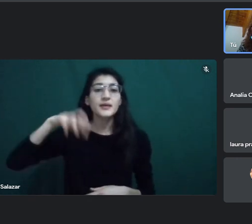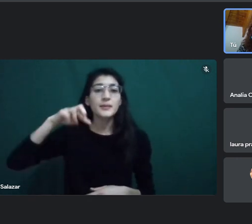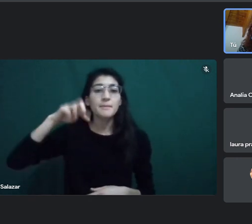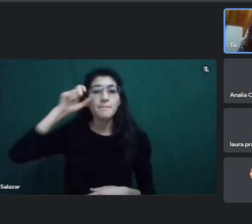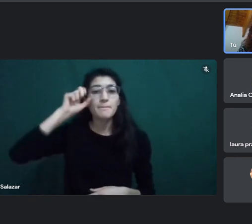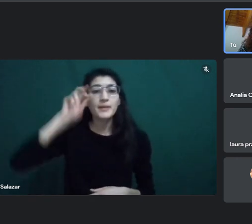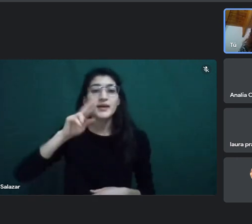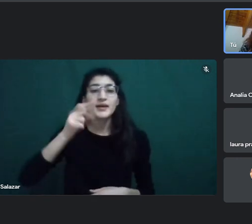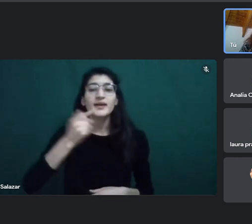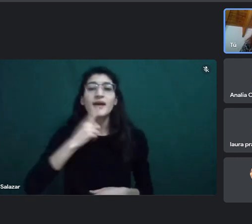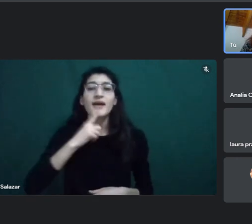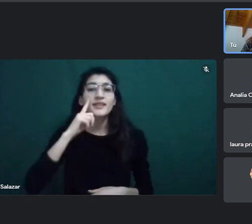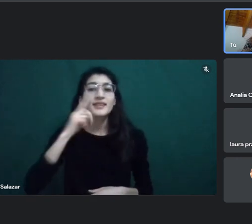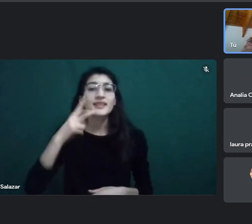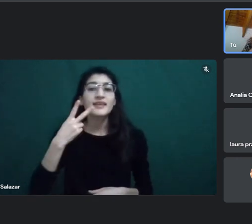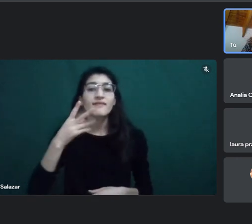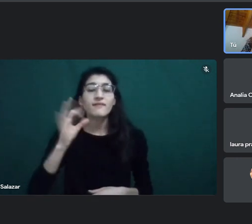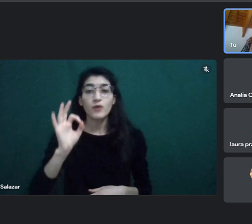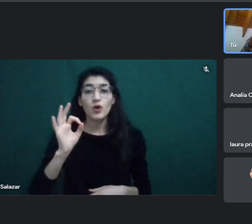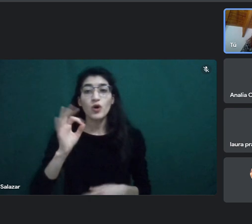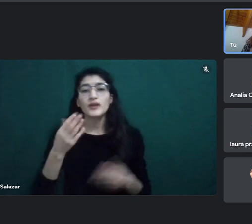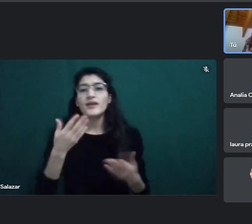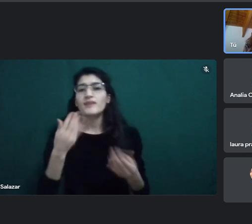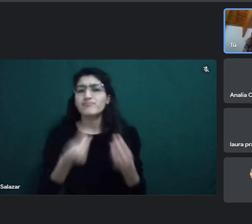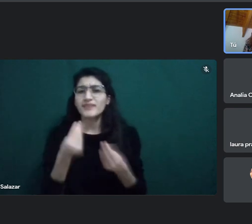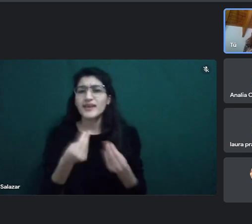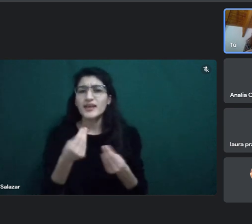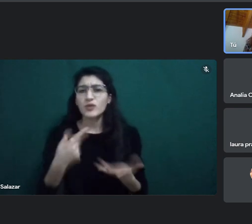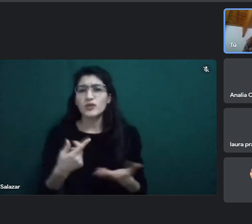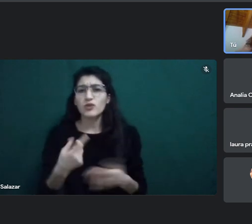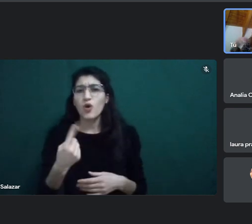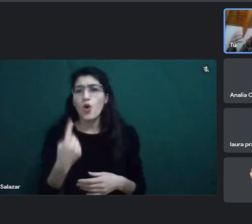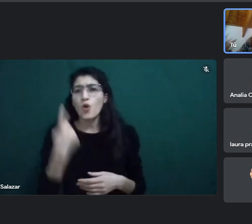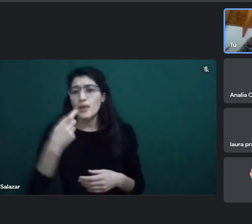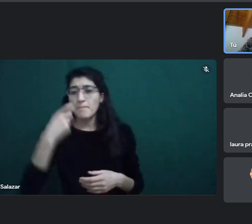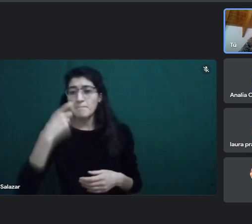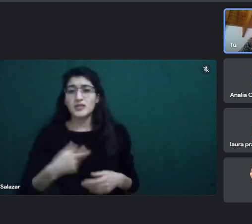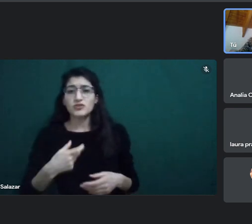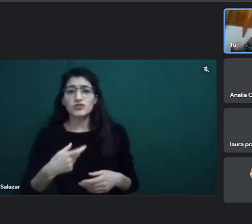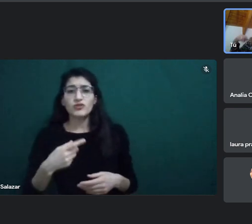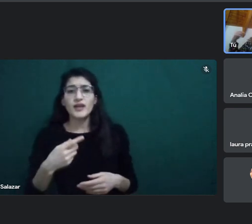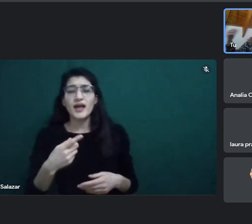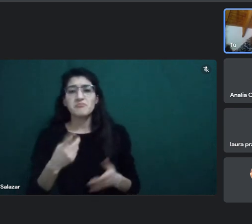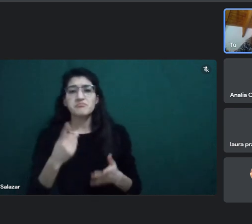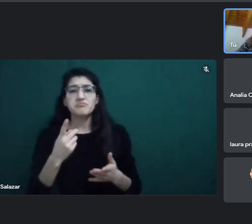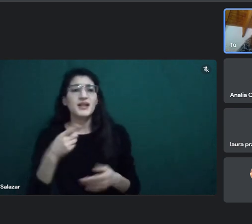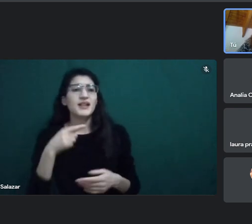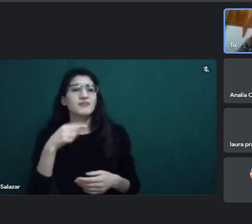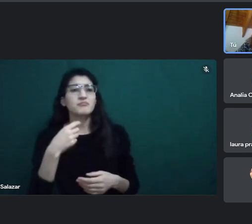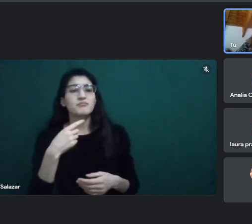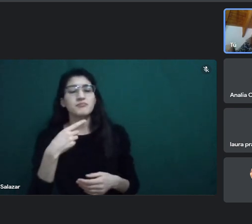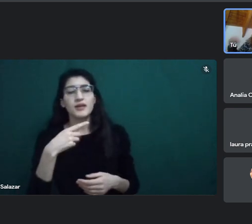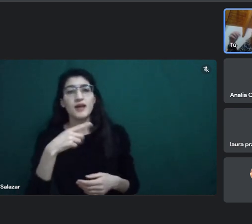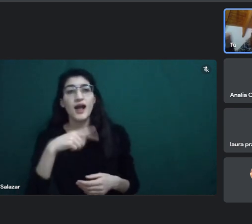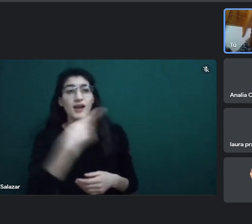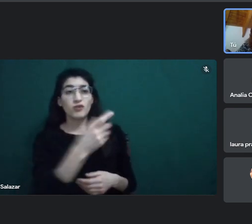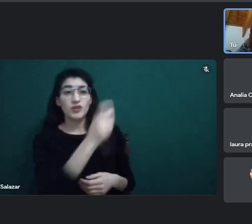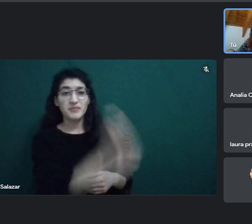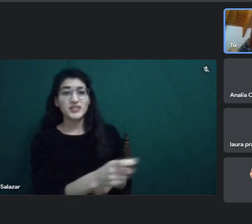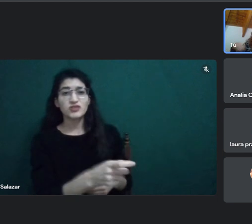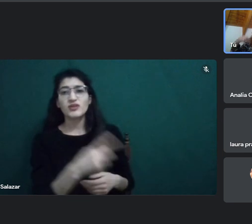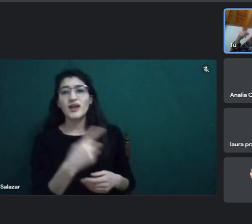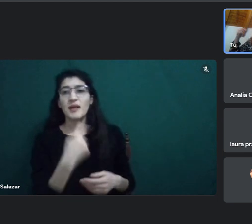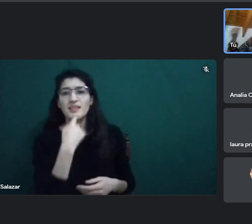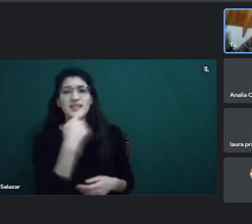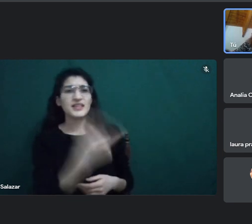otra persona o lo lee, a la ley, las instrucciones cuando compra algo, haga esto, saque tal